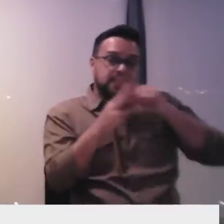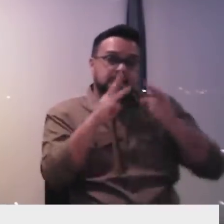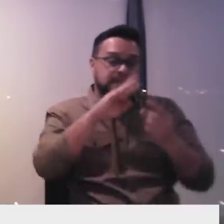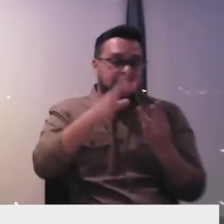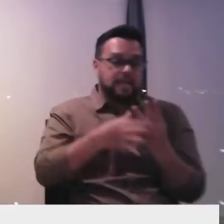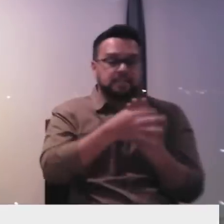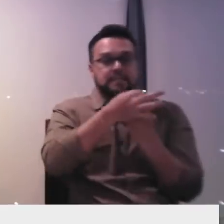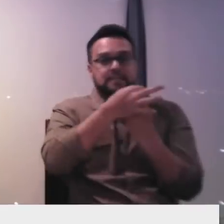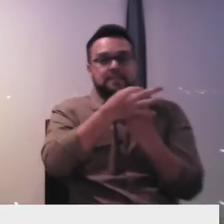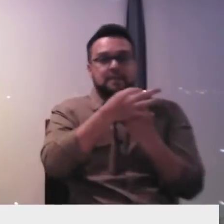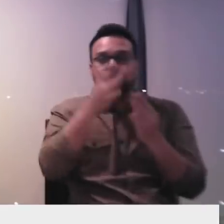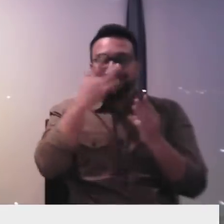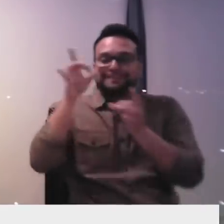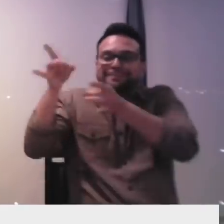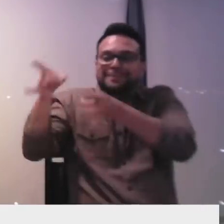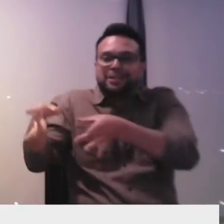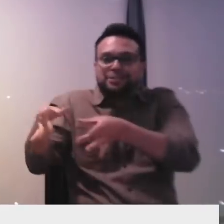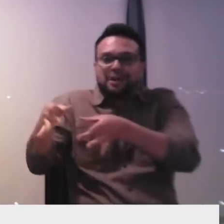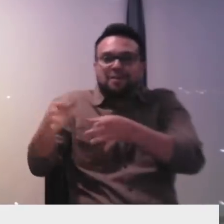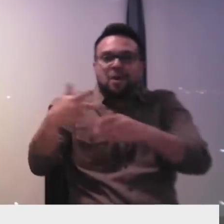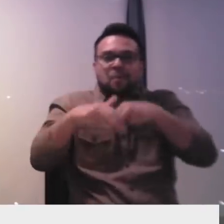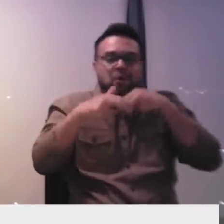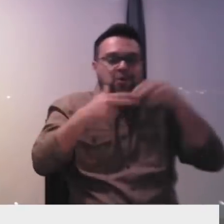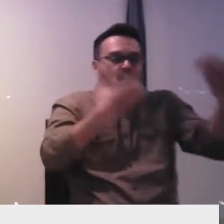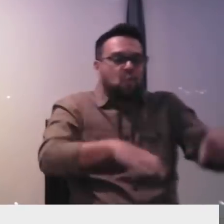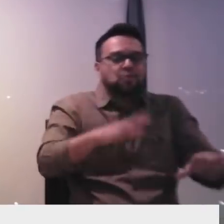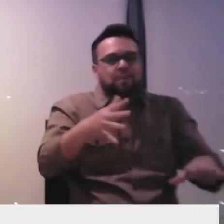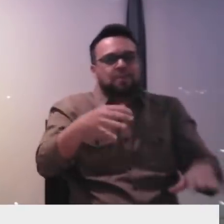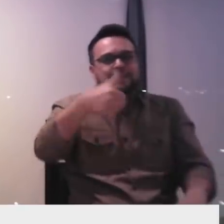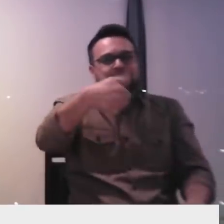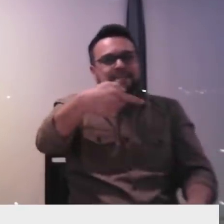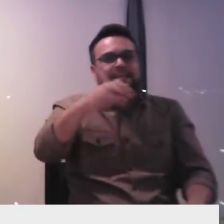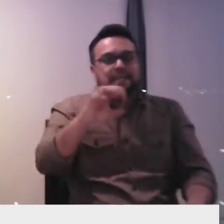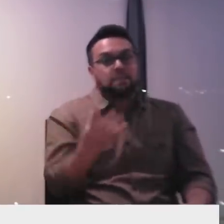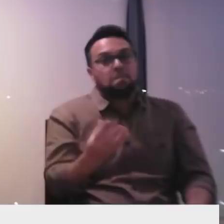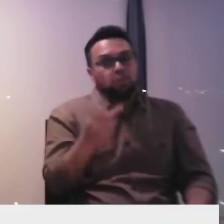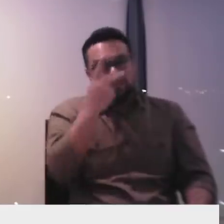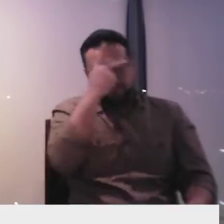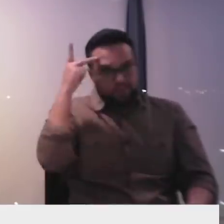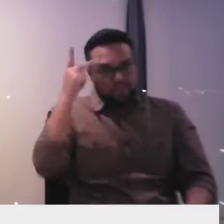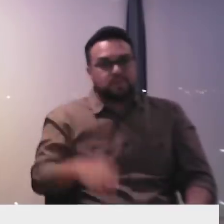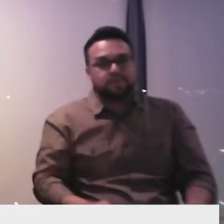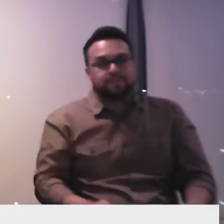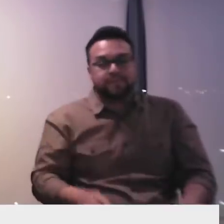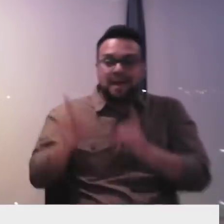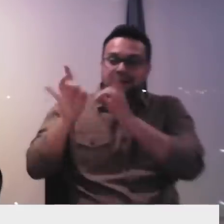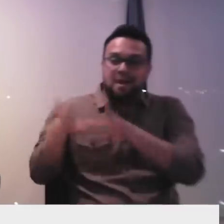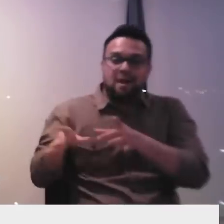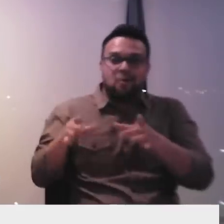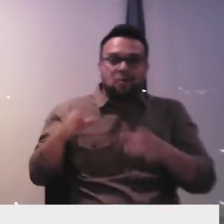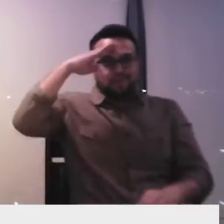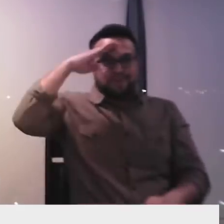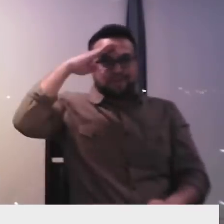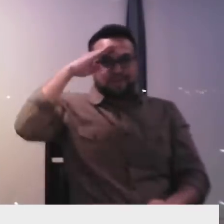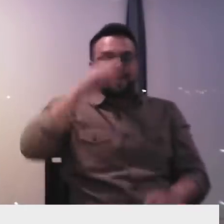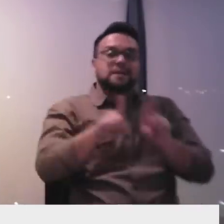respectiva força por concurso, a média anual está na casa dos 170. Bastante. Muita gente. Você foi um desses. O Wagner Rosário...